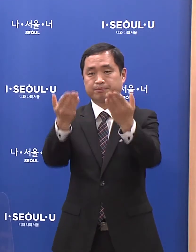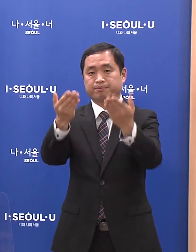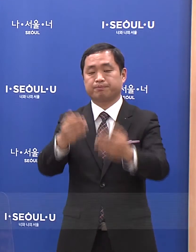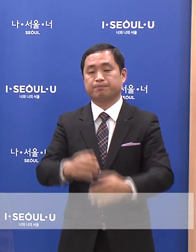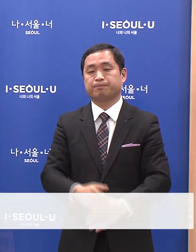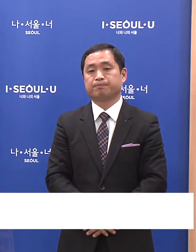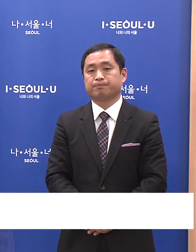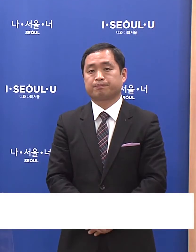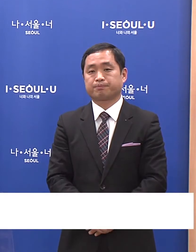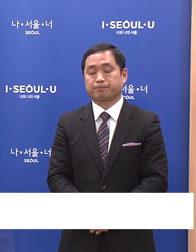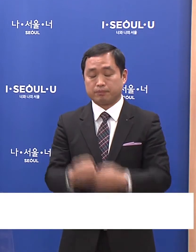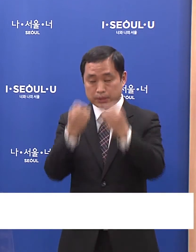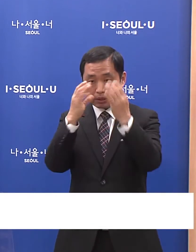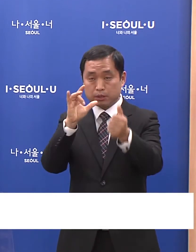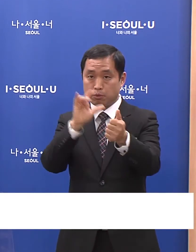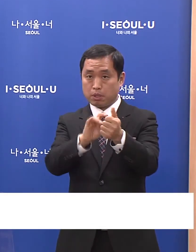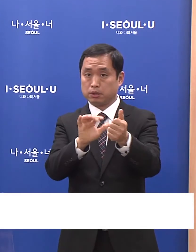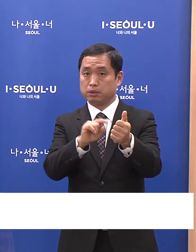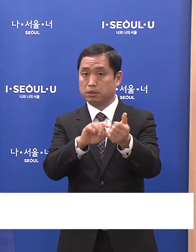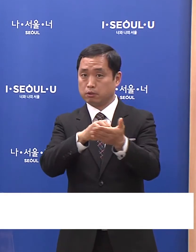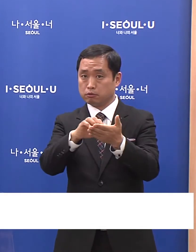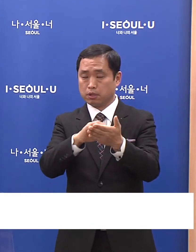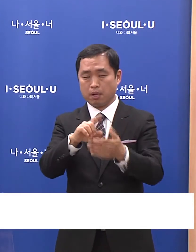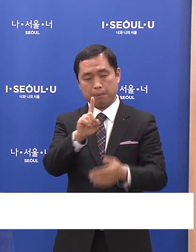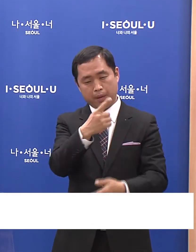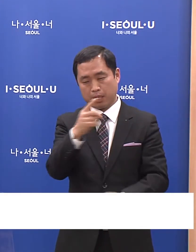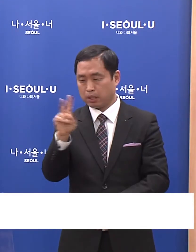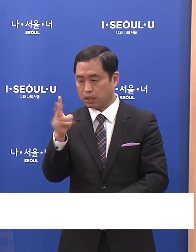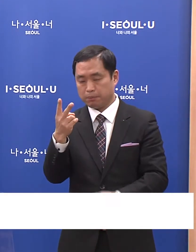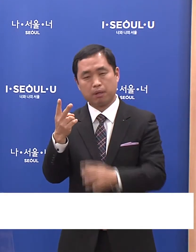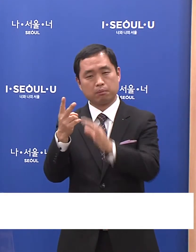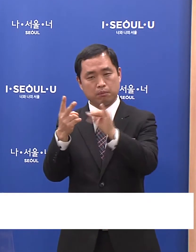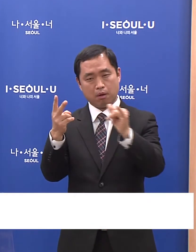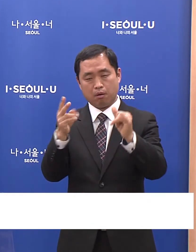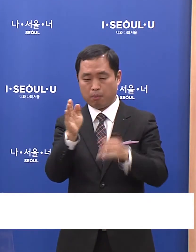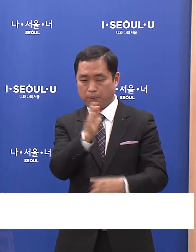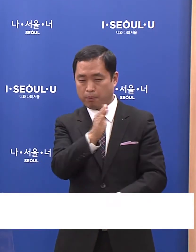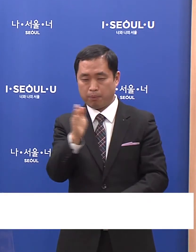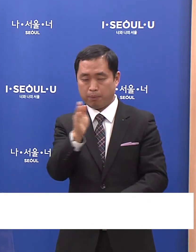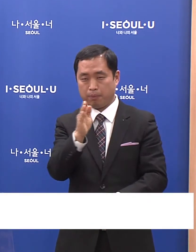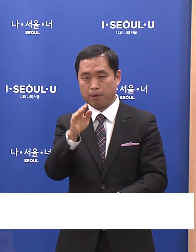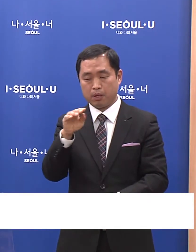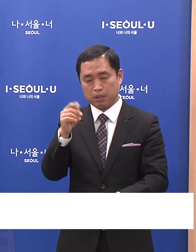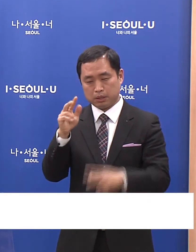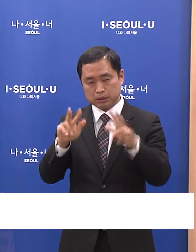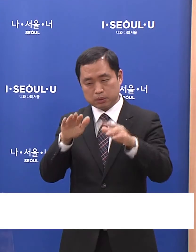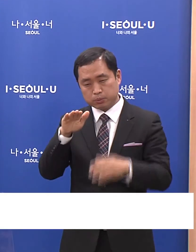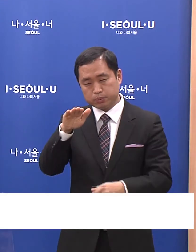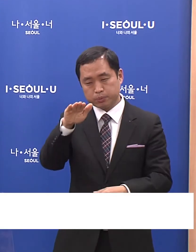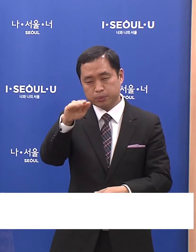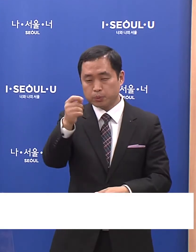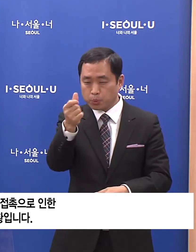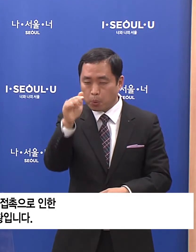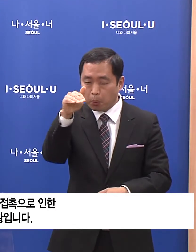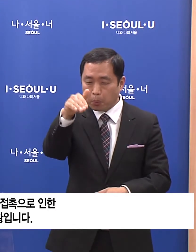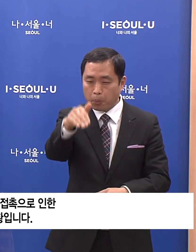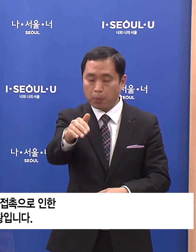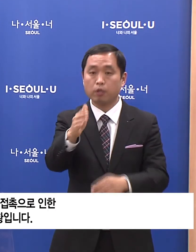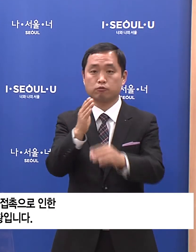서울시 신규 학진 자가 100명에서 200명으로 완만한 감소 추세를 보이고 있습니다